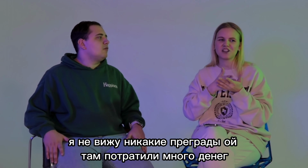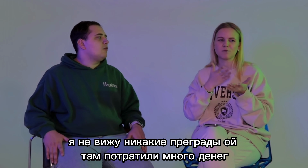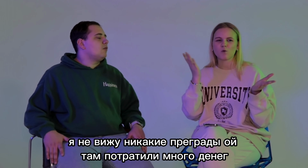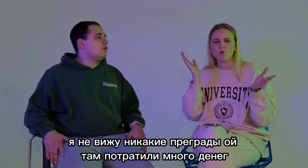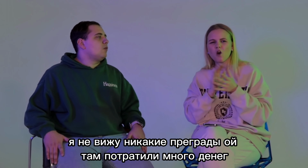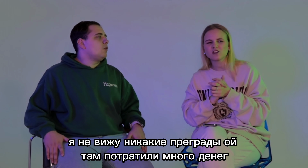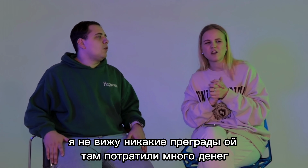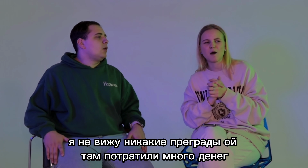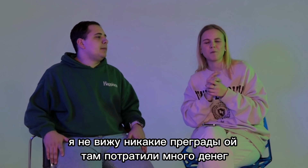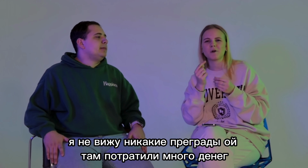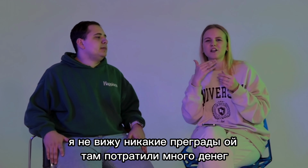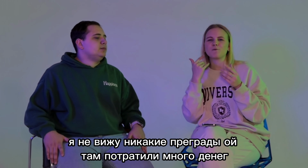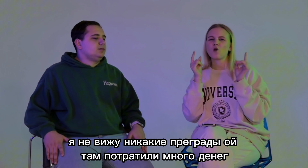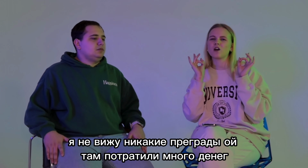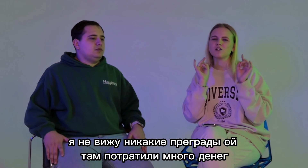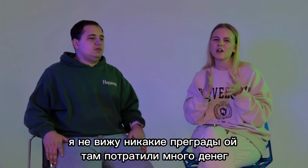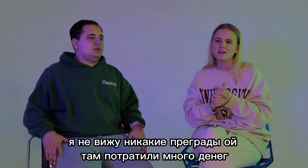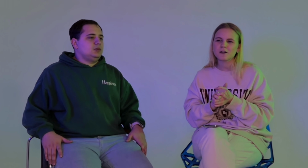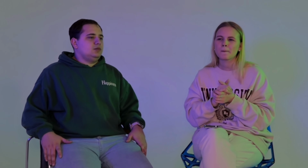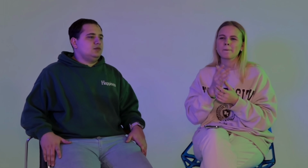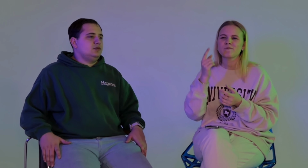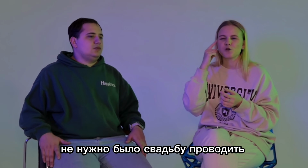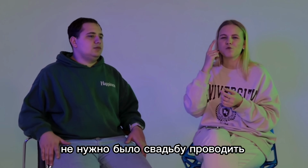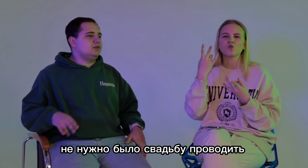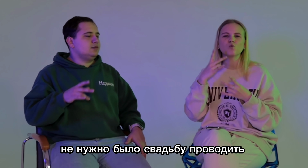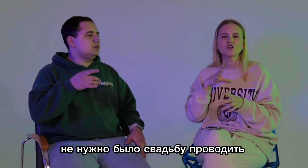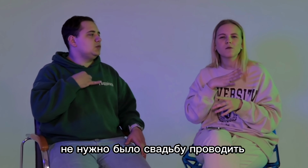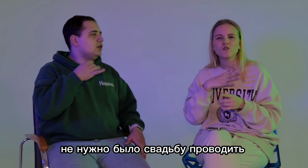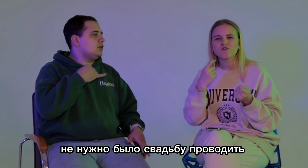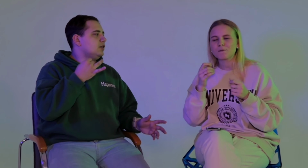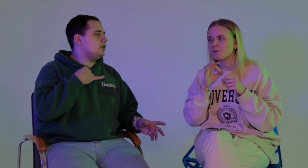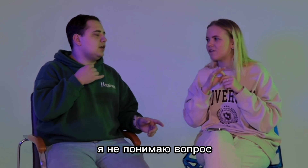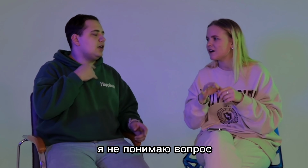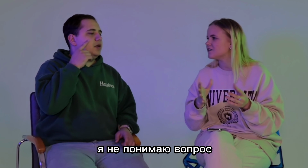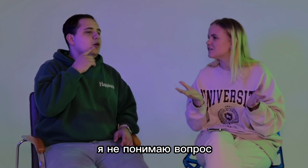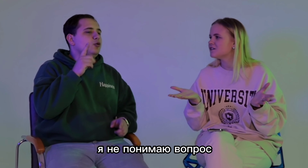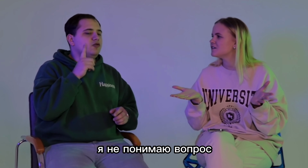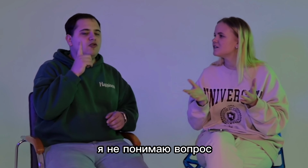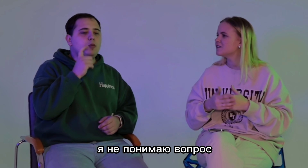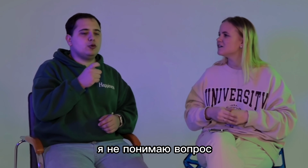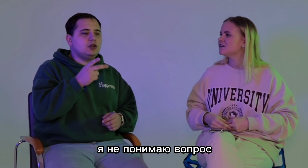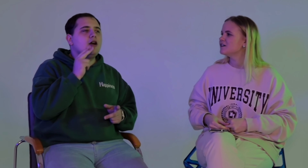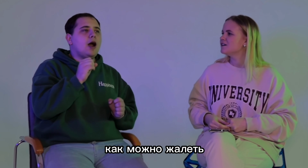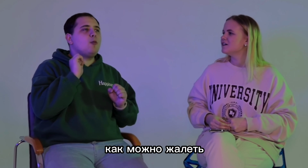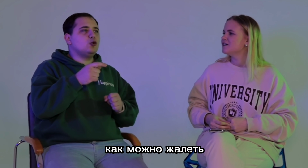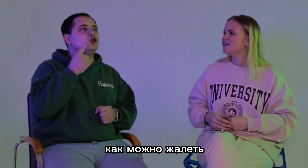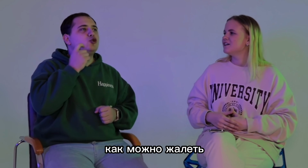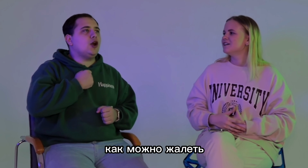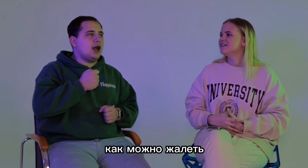приехали, вот там, потратили много денег. Думаю, не нужно было подумать. Я не понимаю вопрос, как он